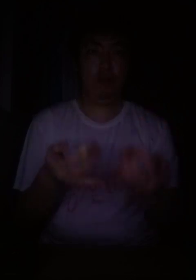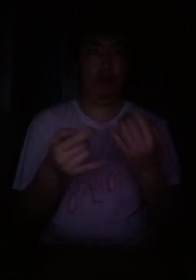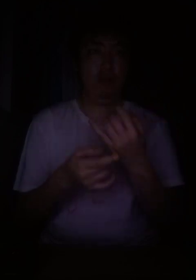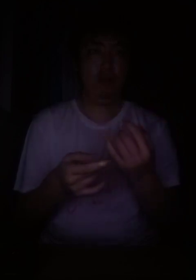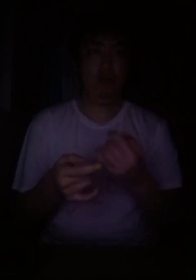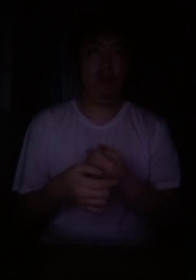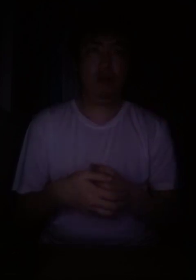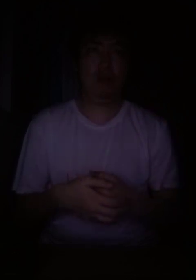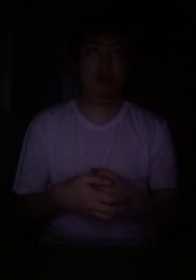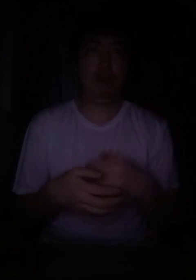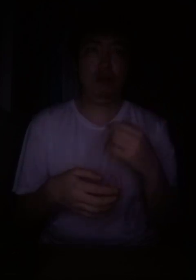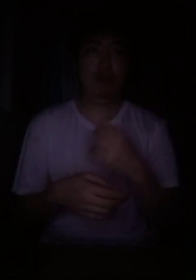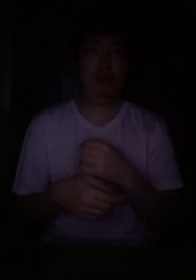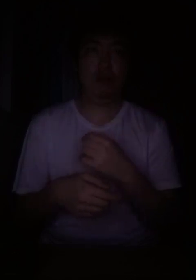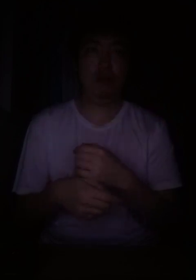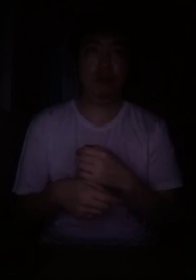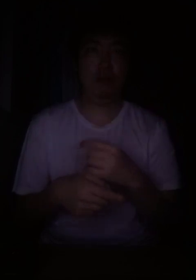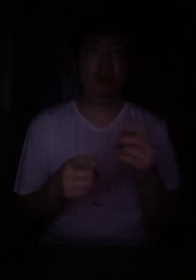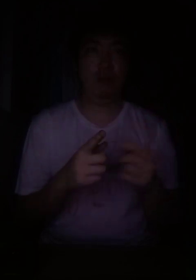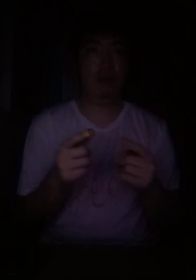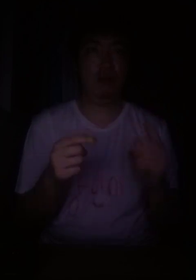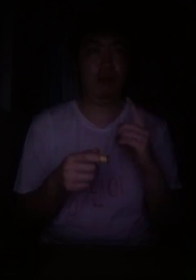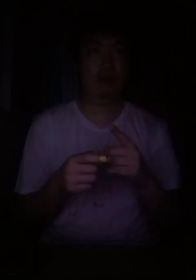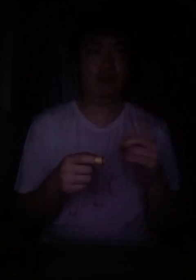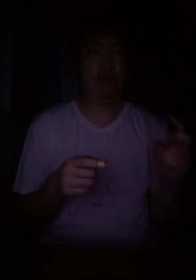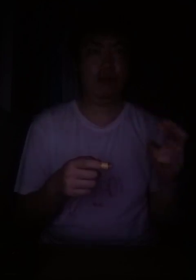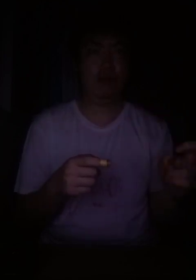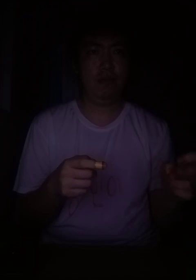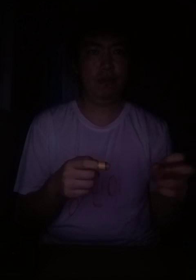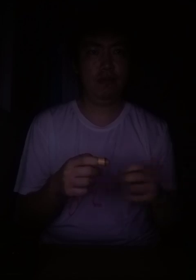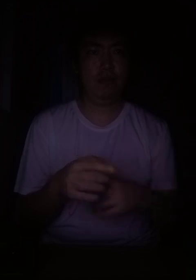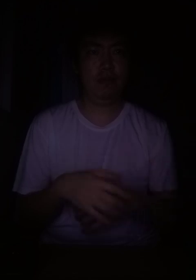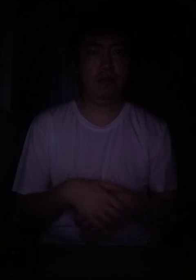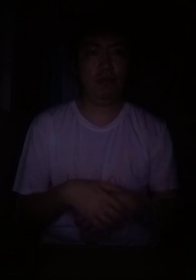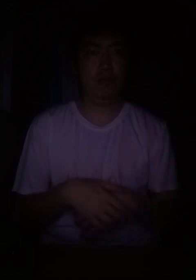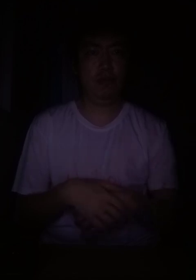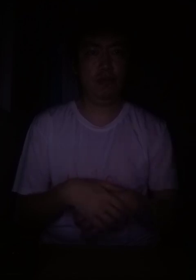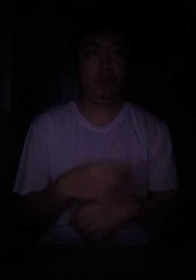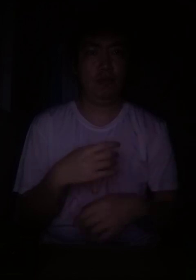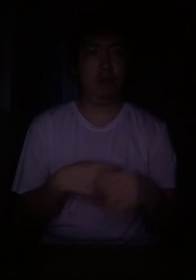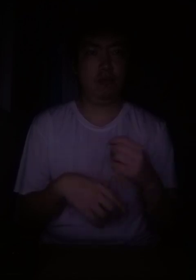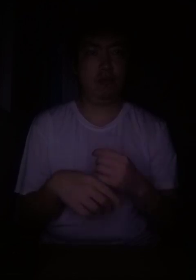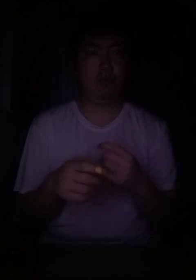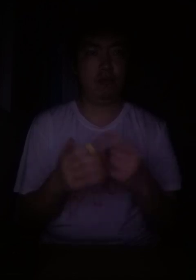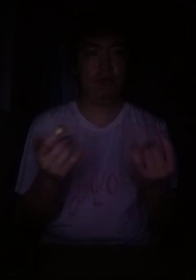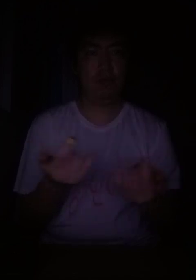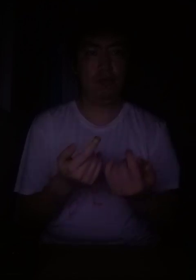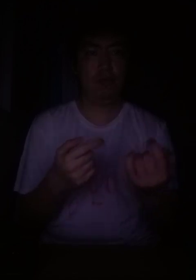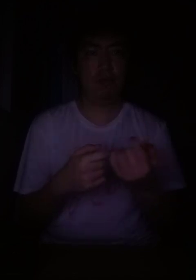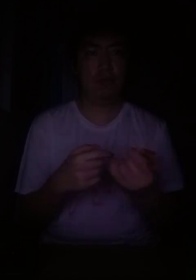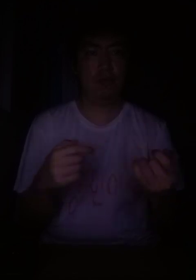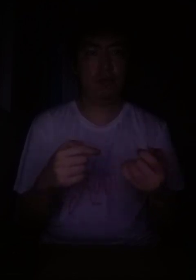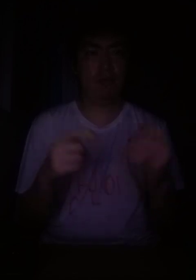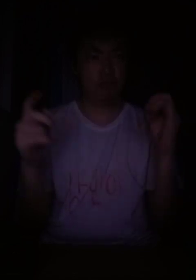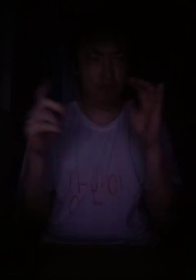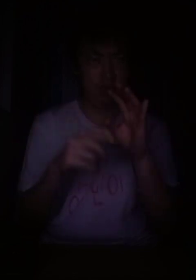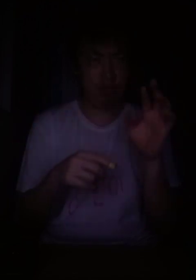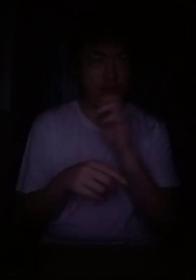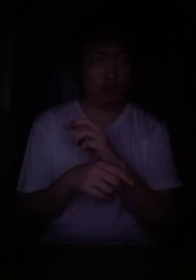그러니까는 감시나 경찰 단속을 따돌리기 위해서. 네. 그림 나오고 있는데 투견에 사용되는